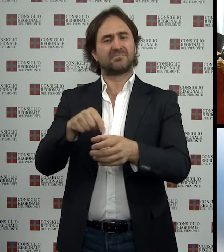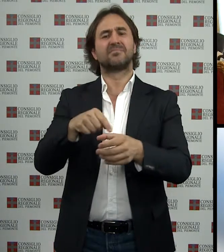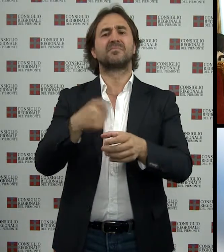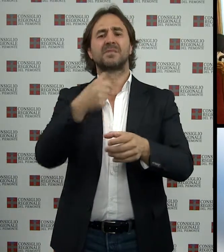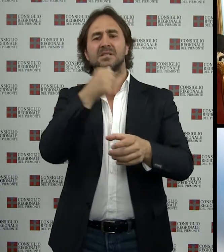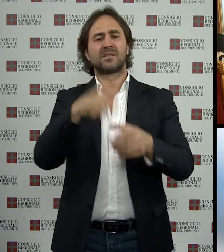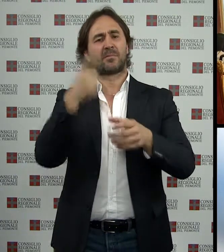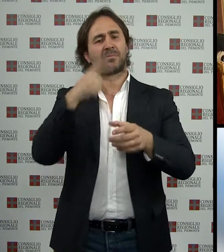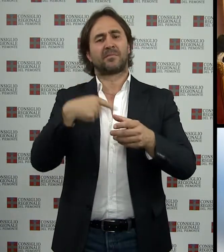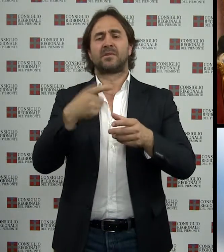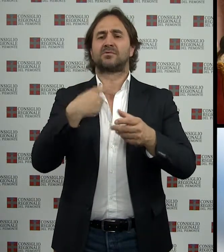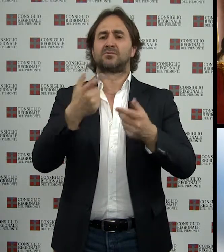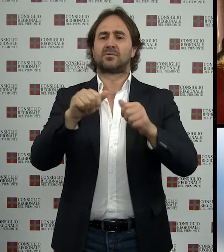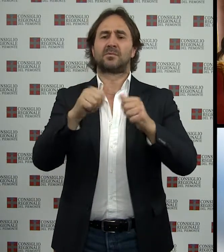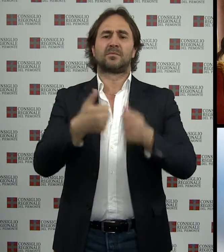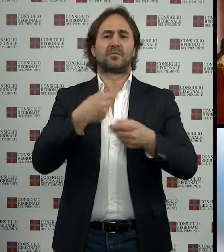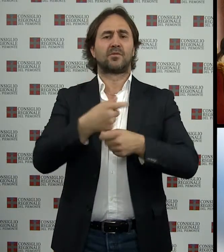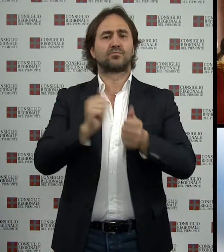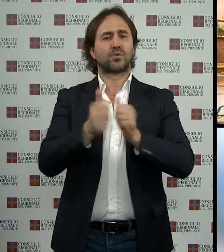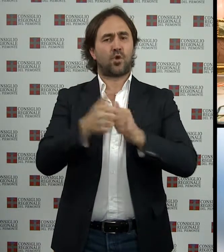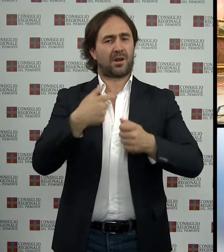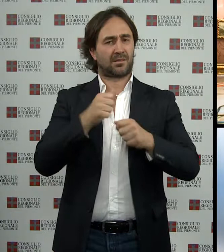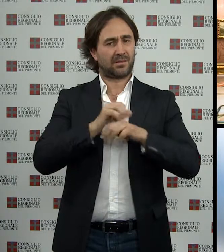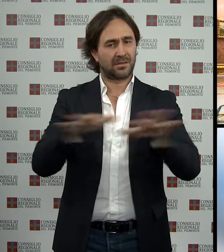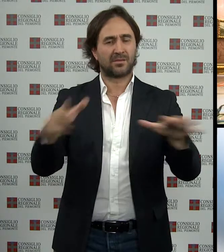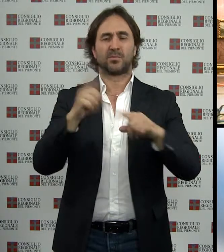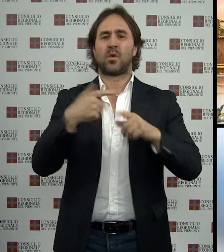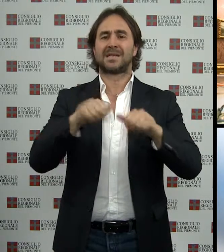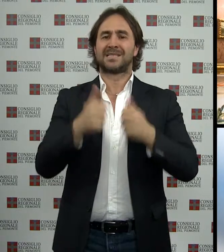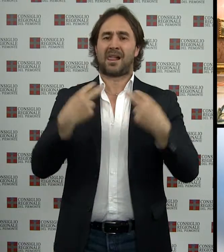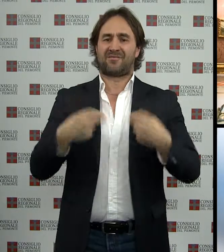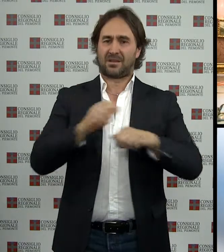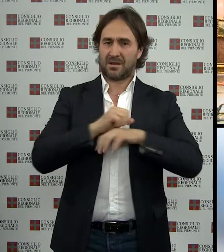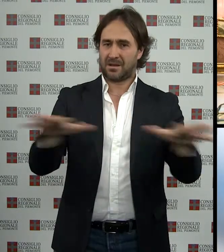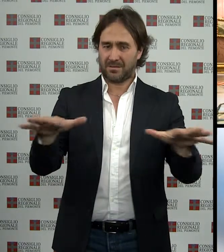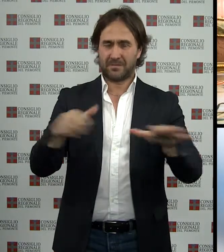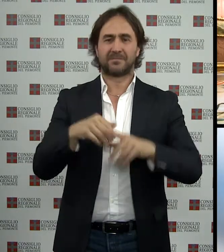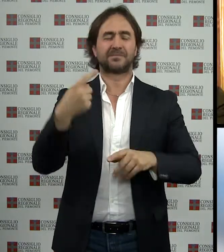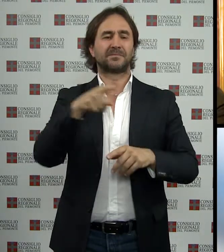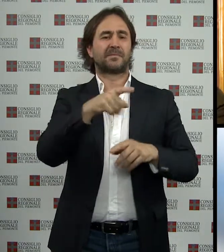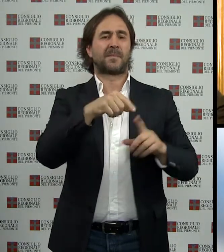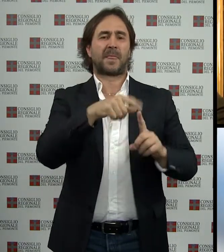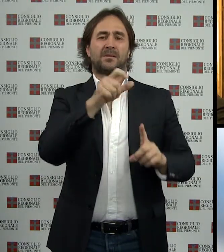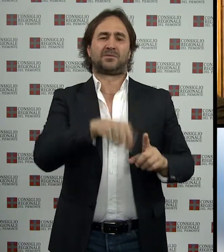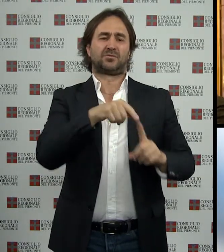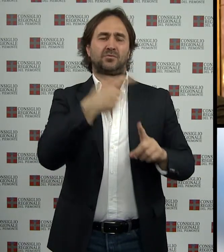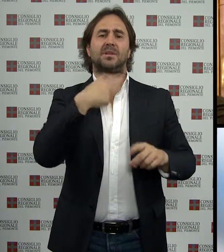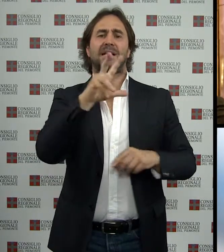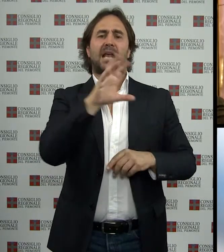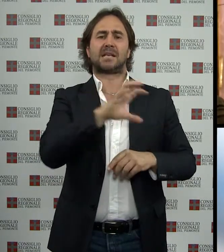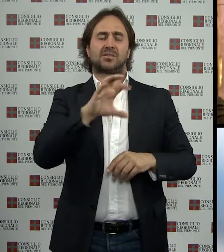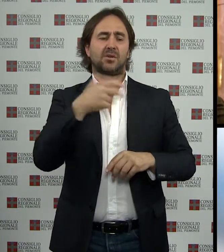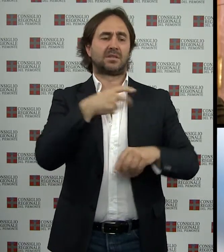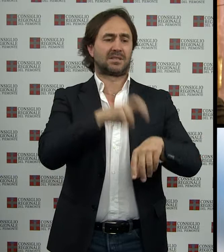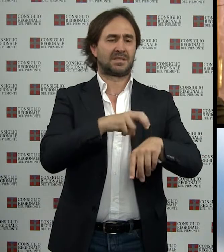pratiche sportive e i corretti stili di vita. Il Consiglio regionale è capofila del progetto, che coinvolge tre assessorati,